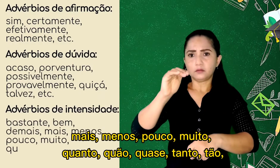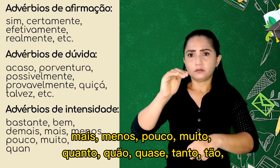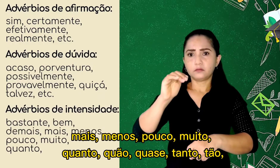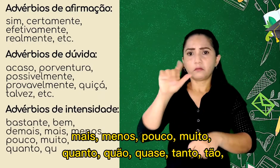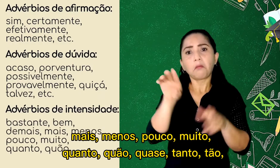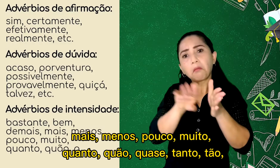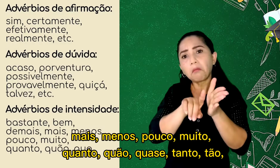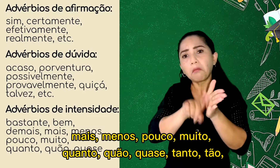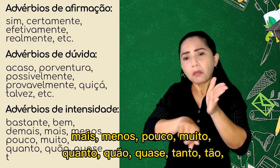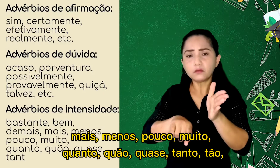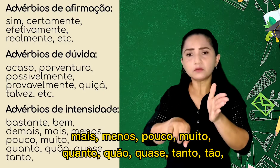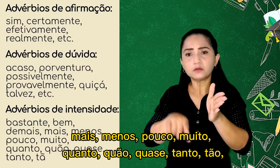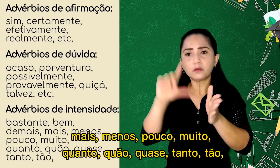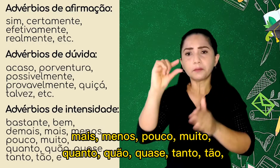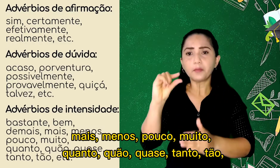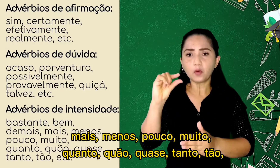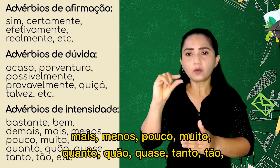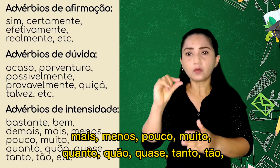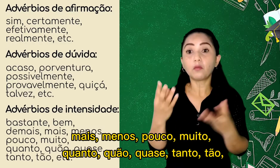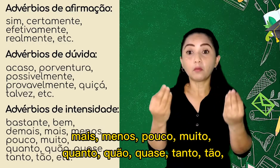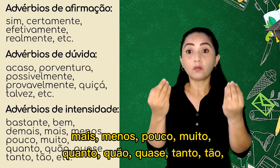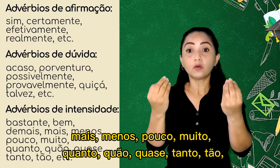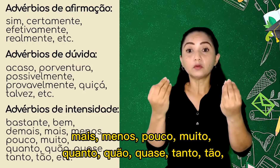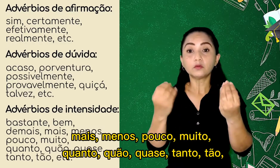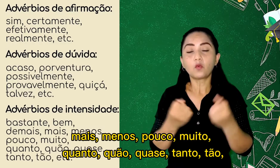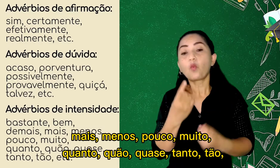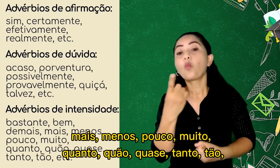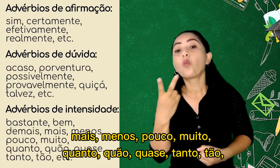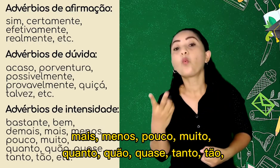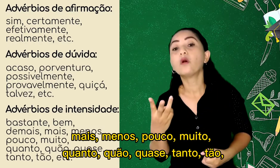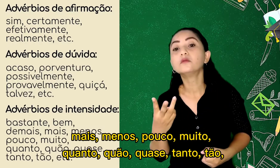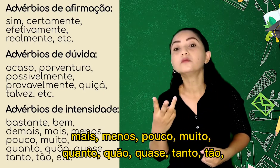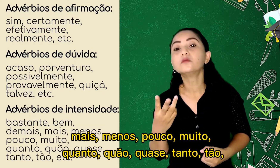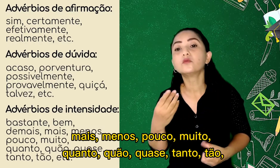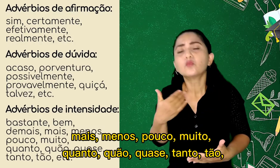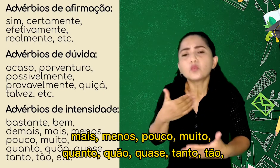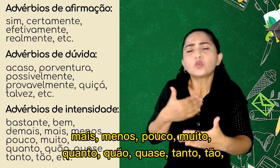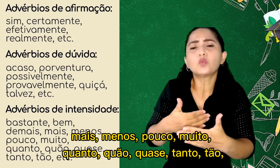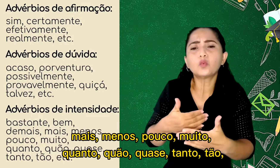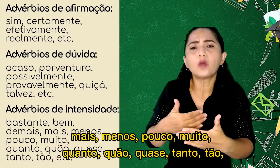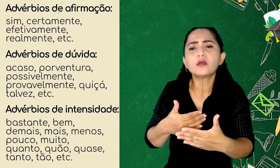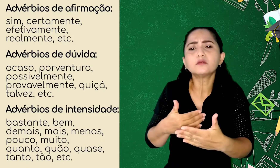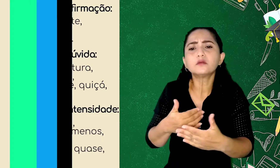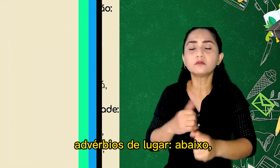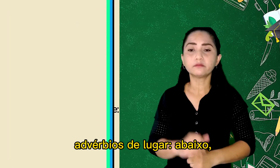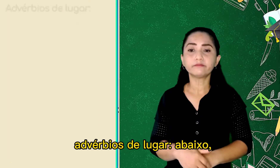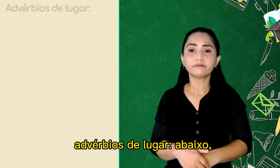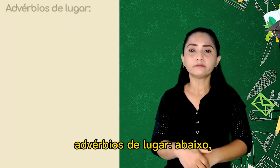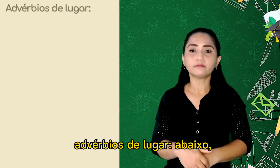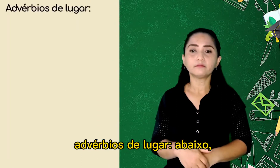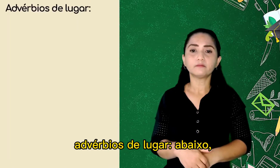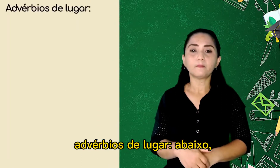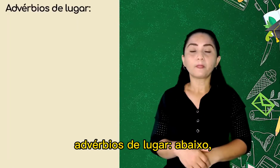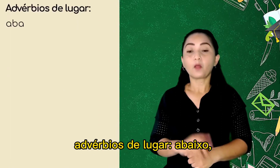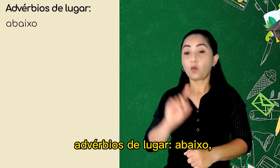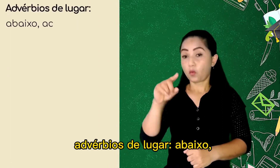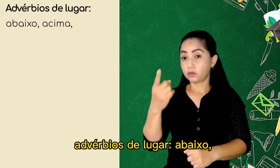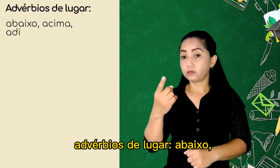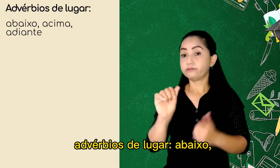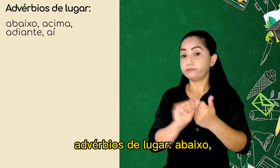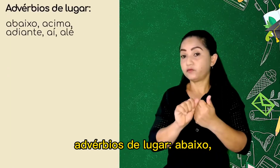mais, menos, pouco, muito, quanto, quão, quase, tanto, tão. Advérbios de